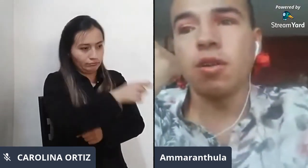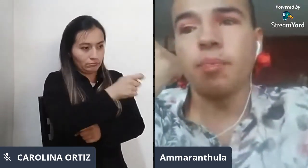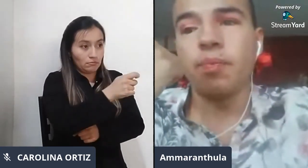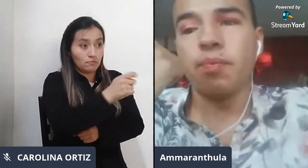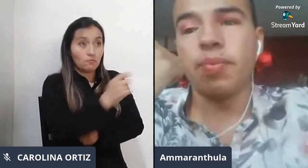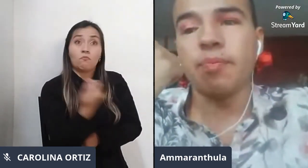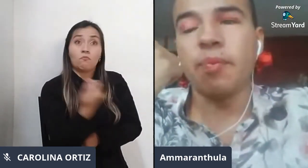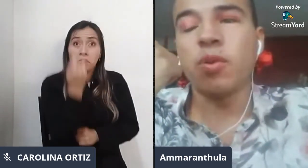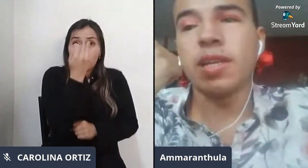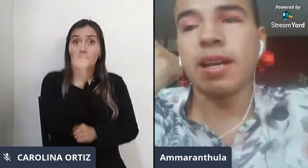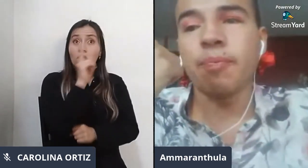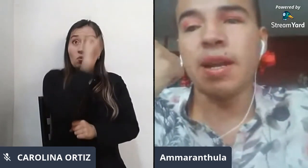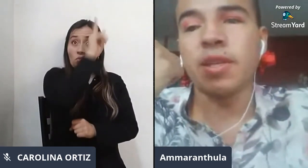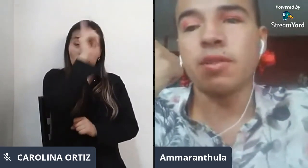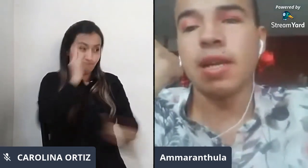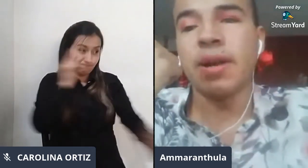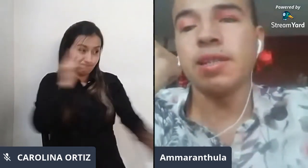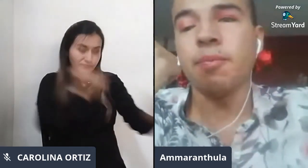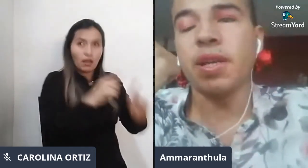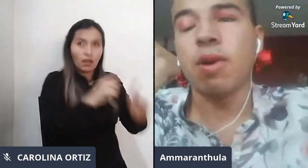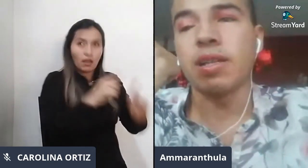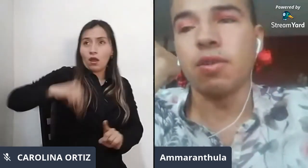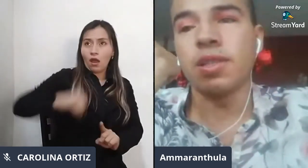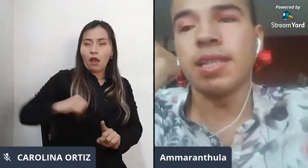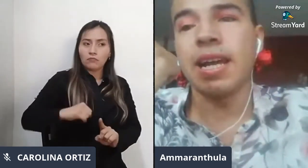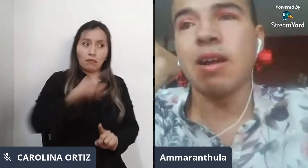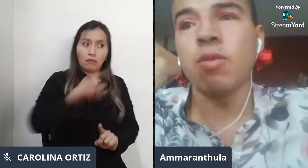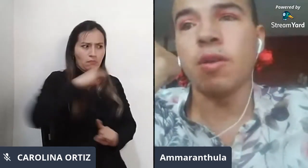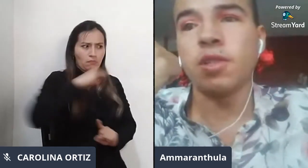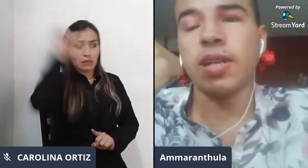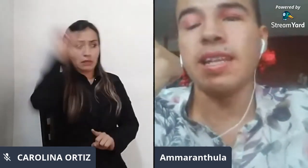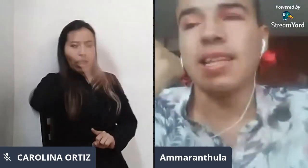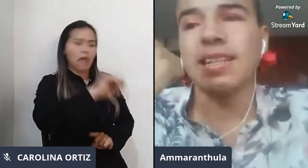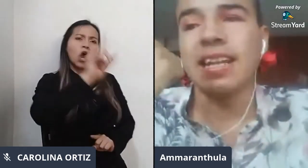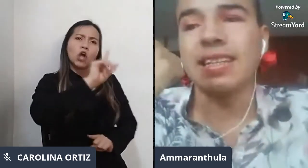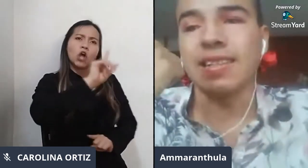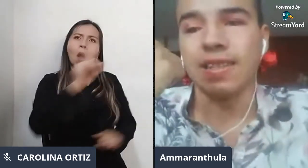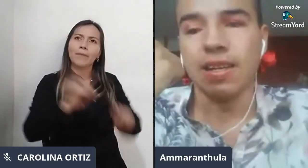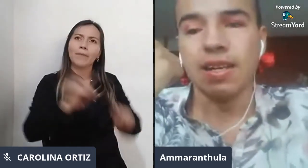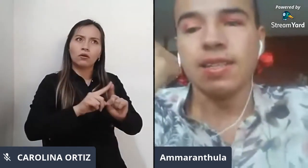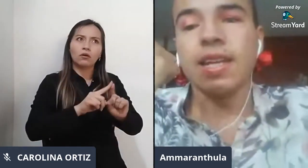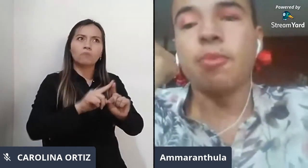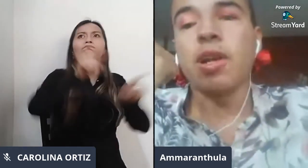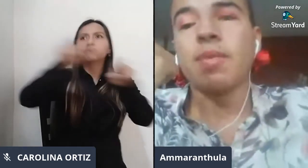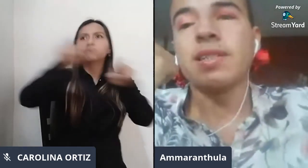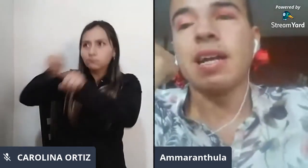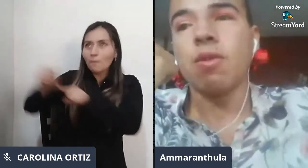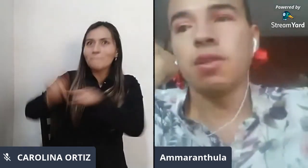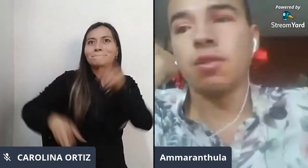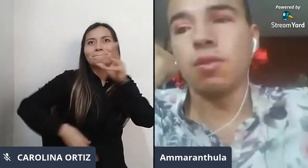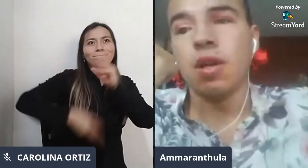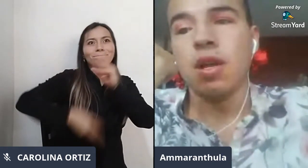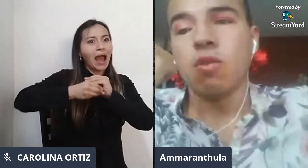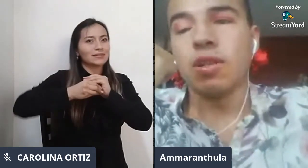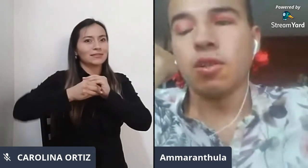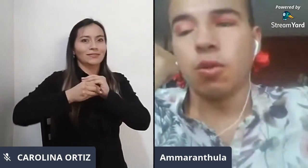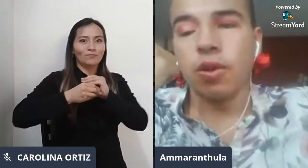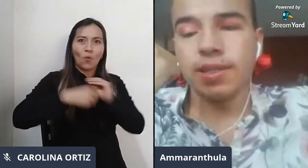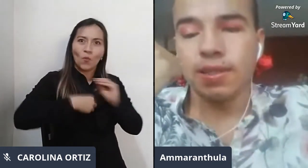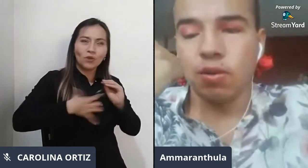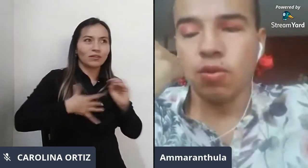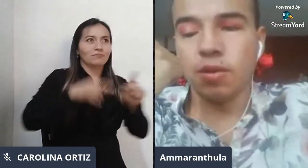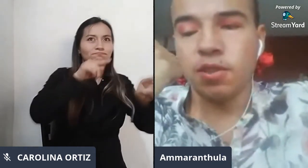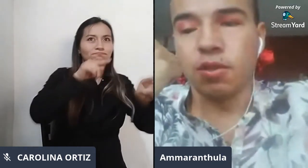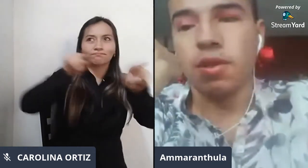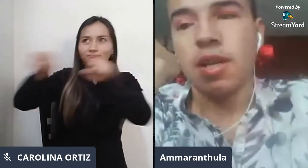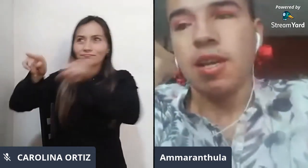sea, yo digo, putear para mí no está mal siempre y cuando sea una opción entre tantas. Sí, el problema está cuando solo